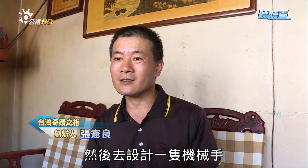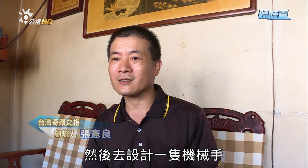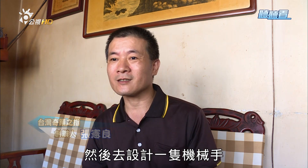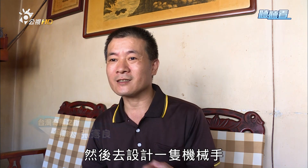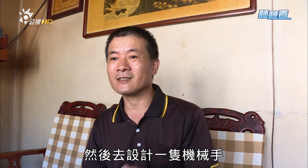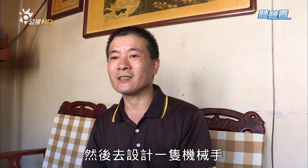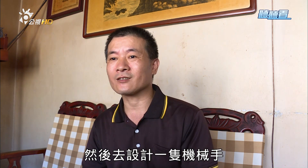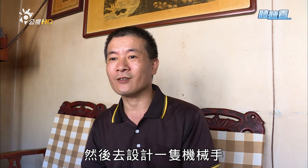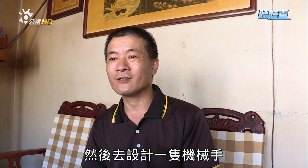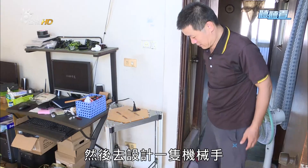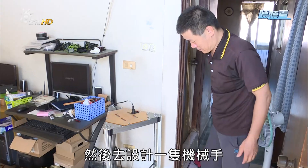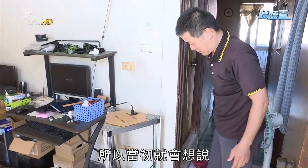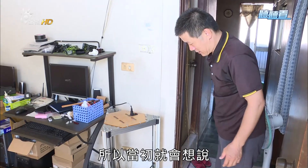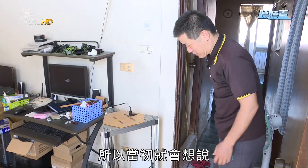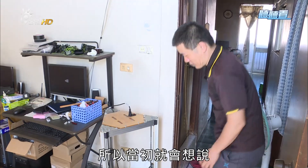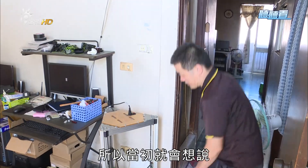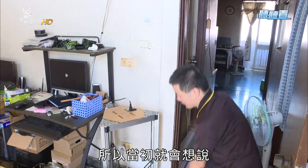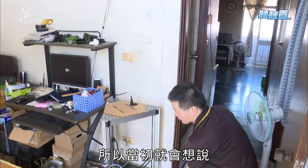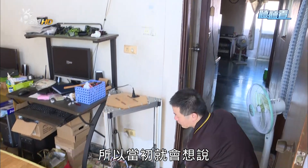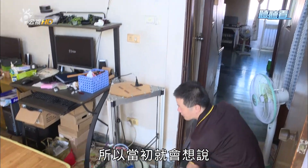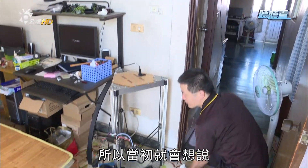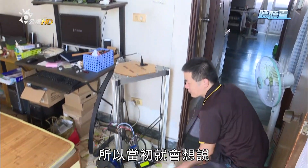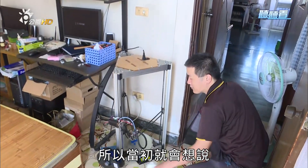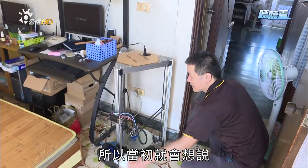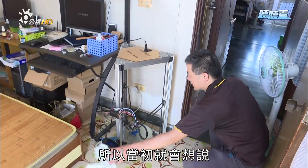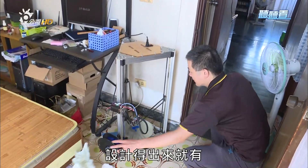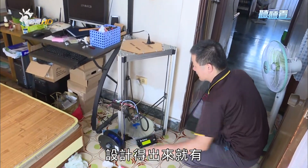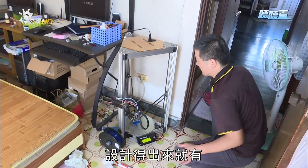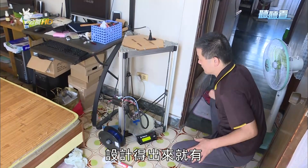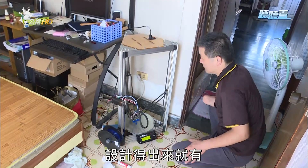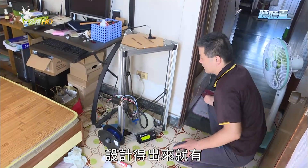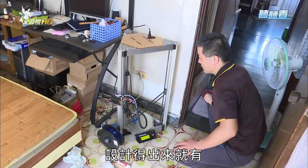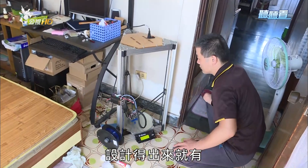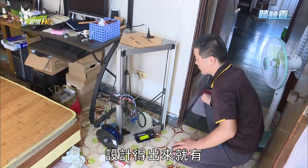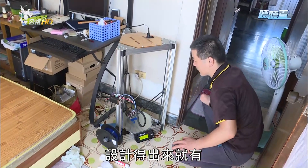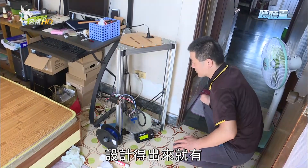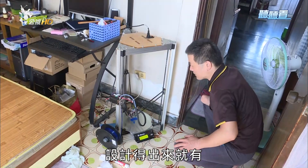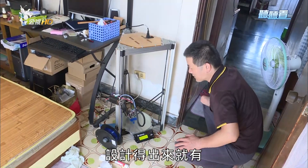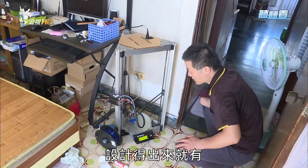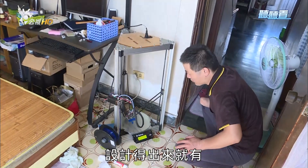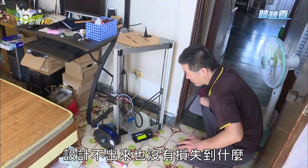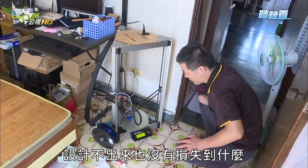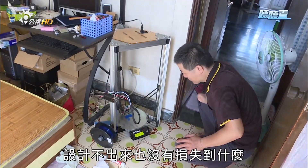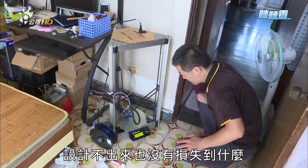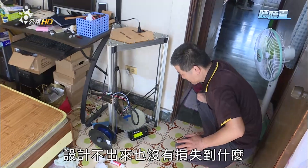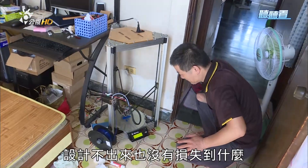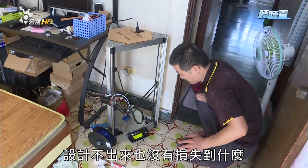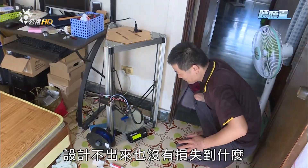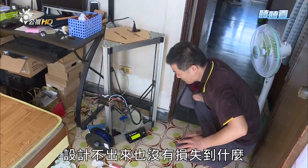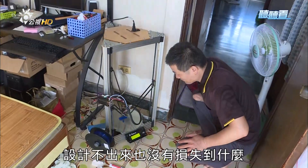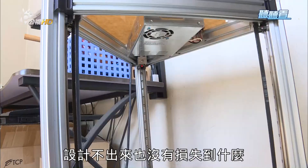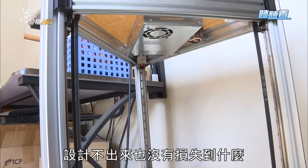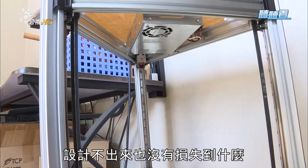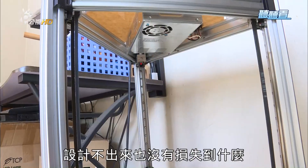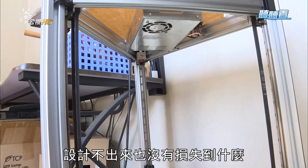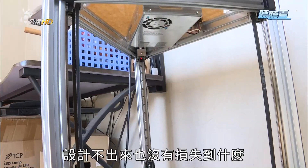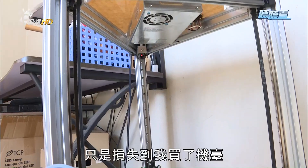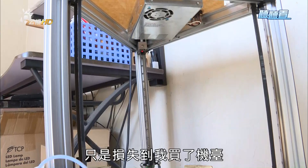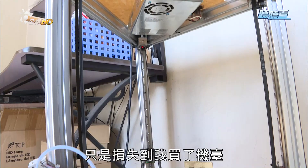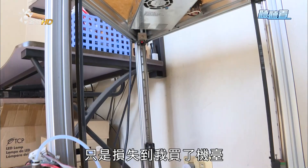只机械手啊，所以当初就会想说设计的出来就有， 设计不出来，也没有损失到什么，只是